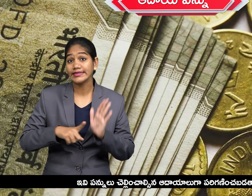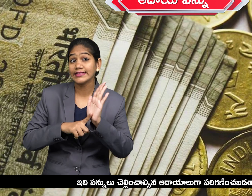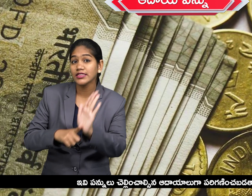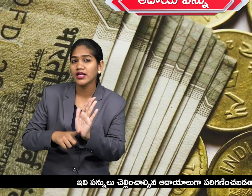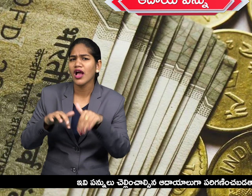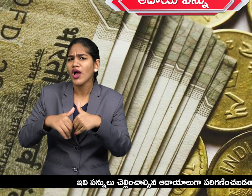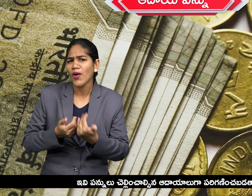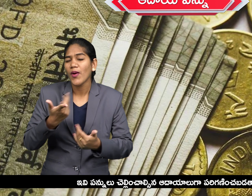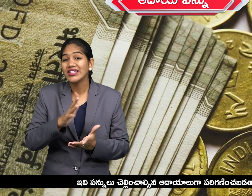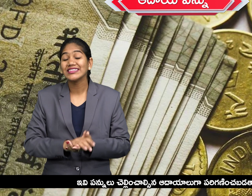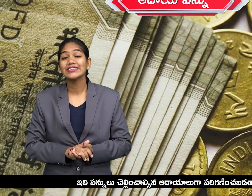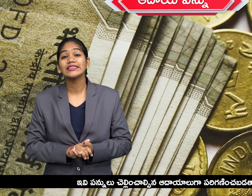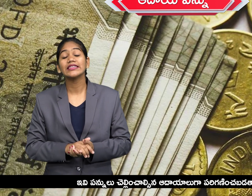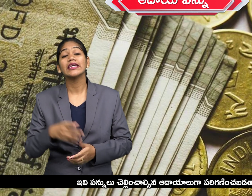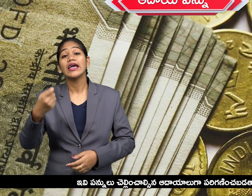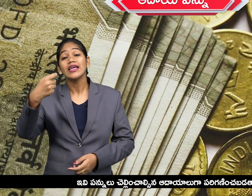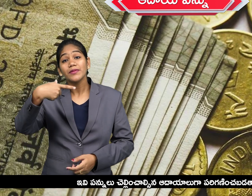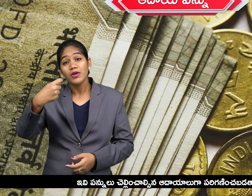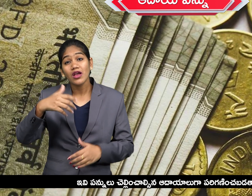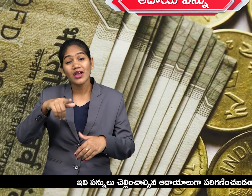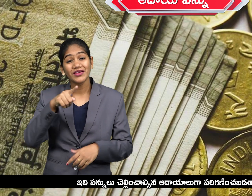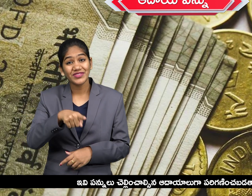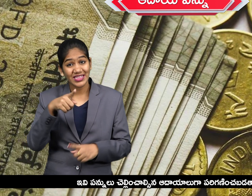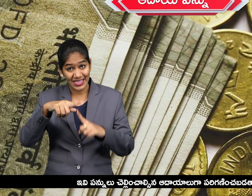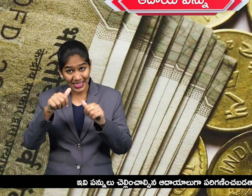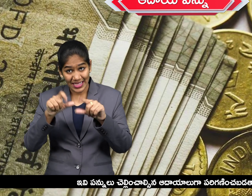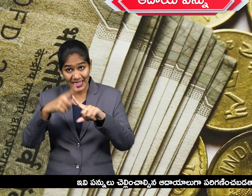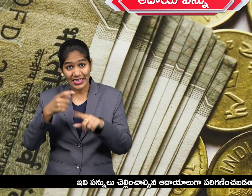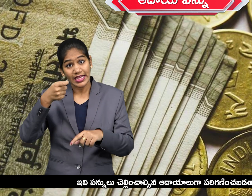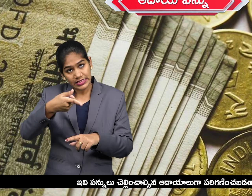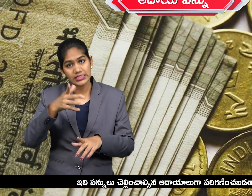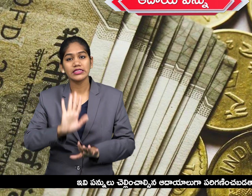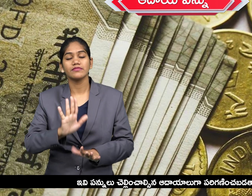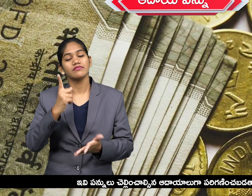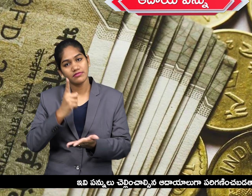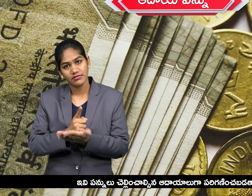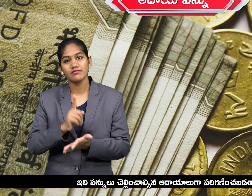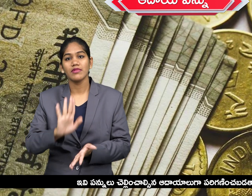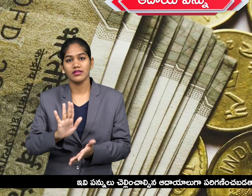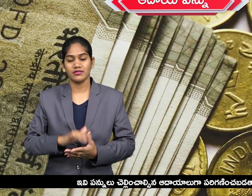ఇవి పన్నులు చెల్లించాల్సిన ఆదాయాలుగా పరిగణించబడతాయి.